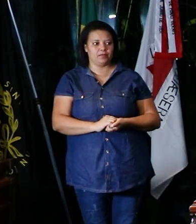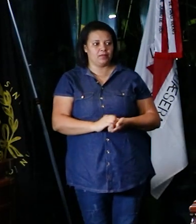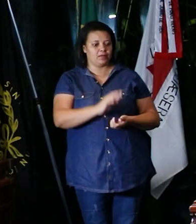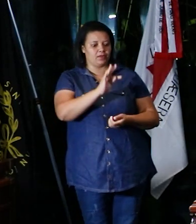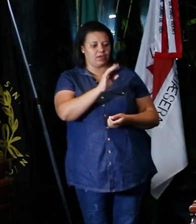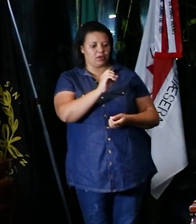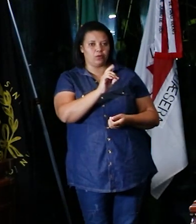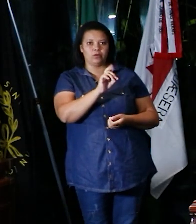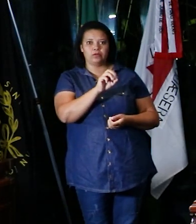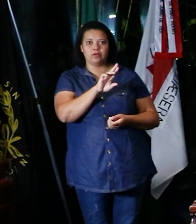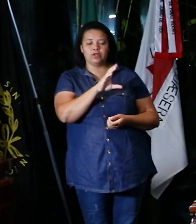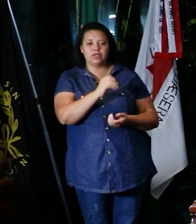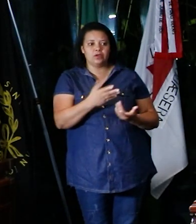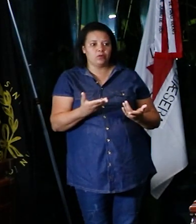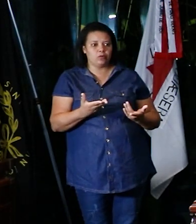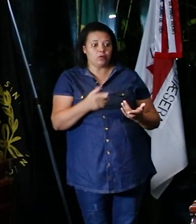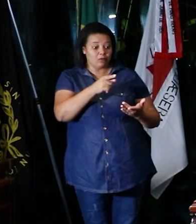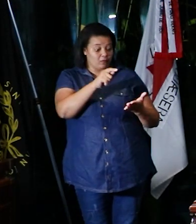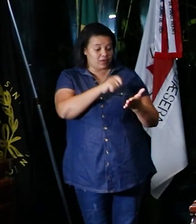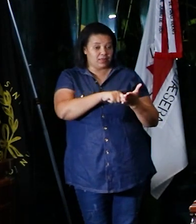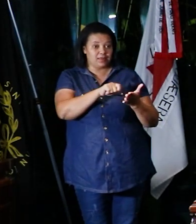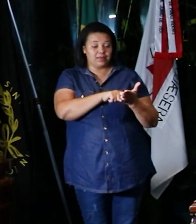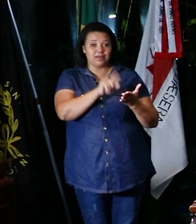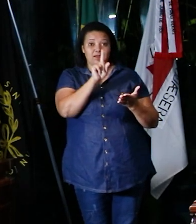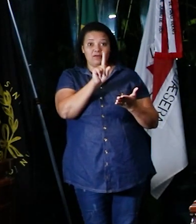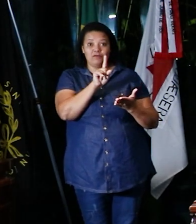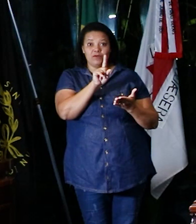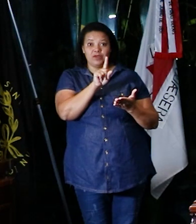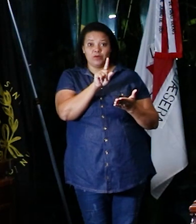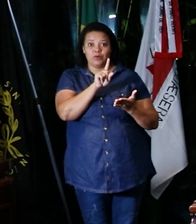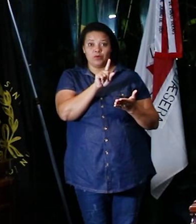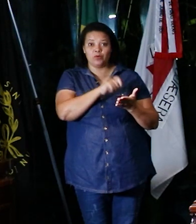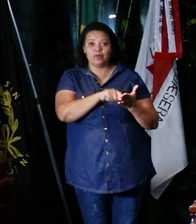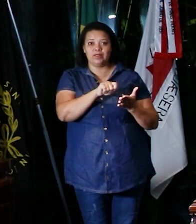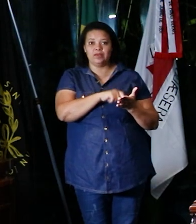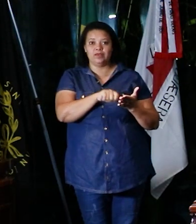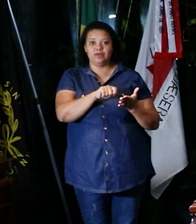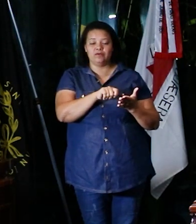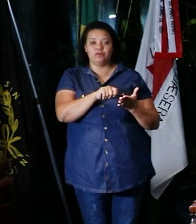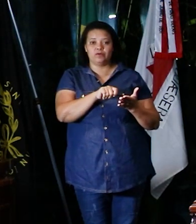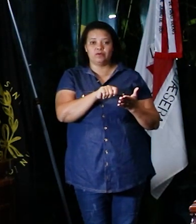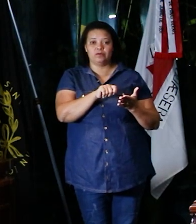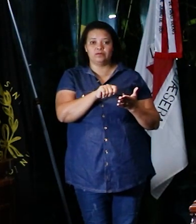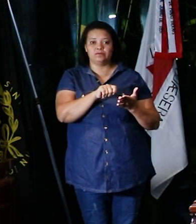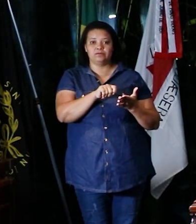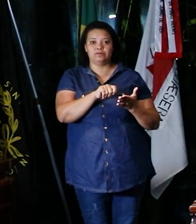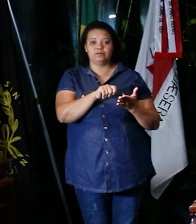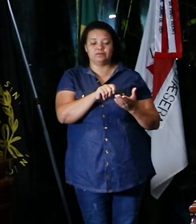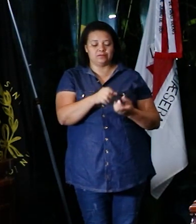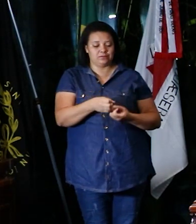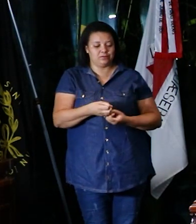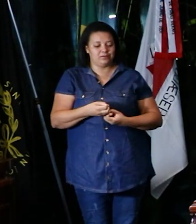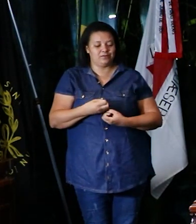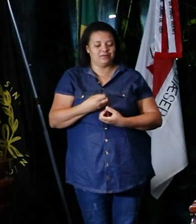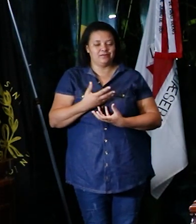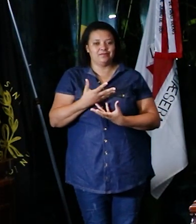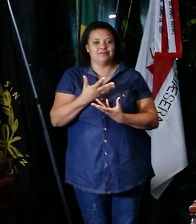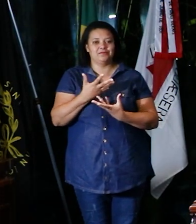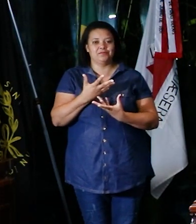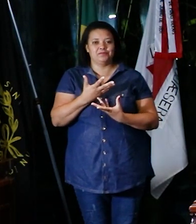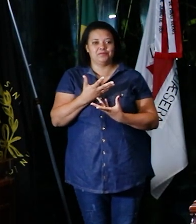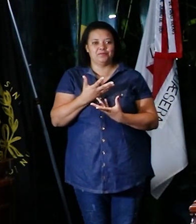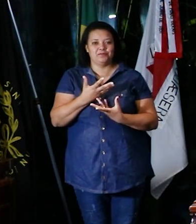Teodorico, você escreveu um livro. Virou o rosto. De poesia.